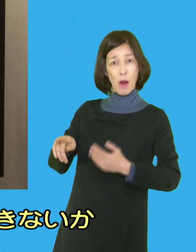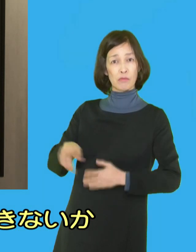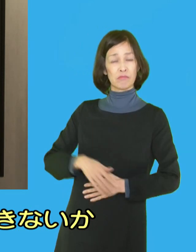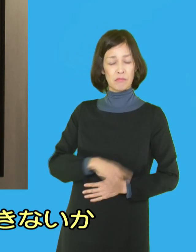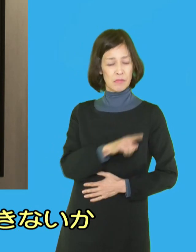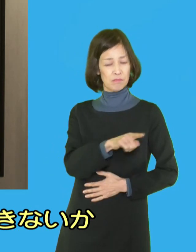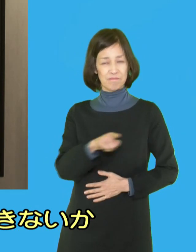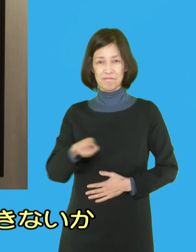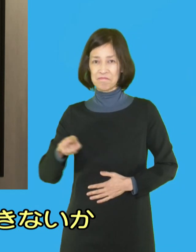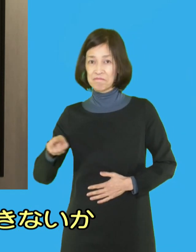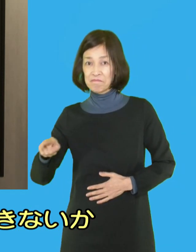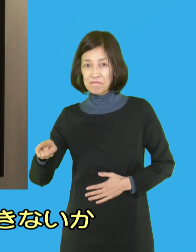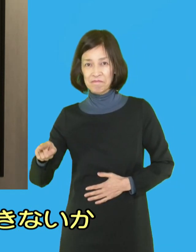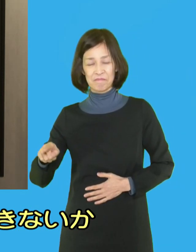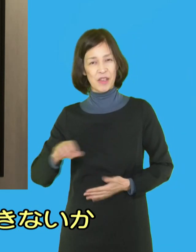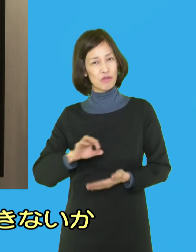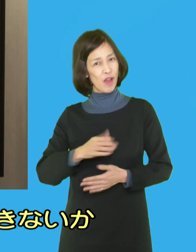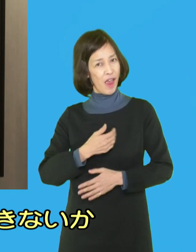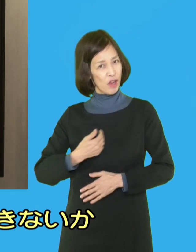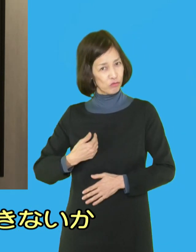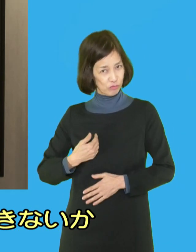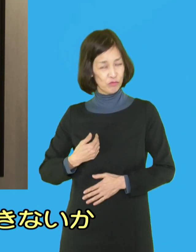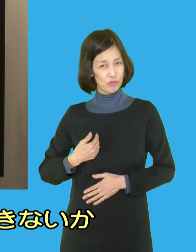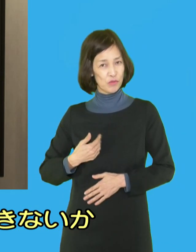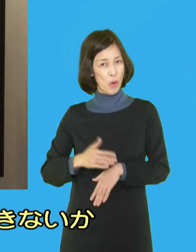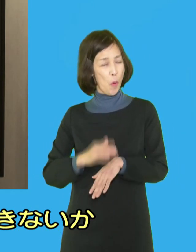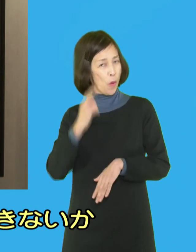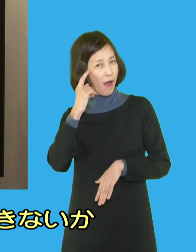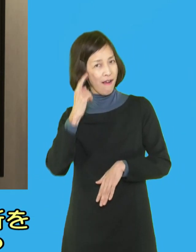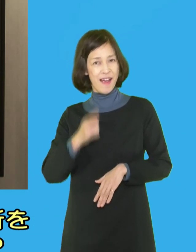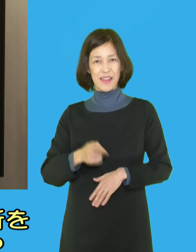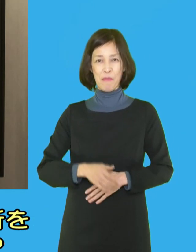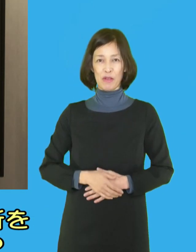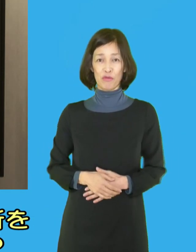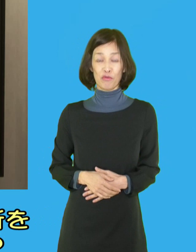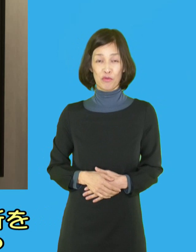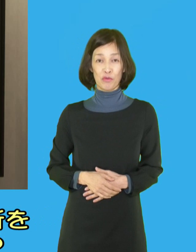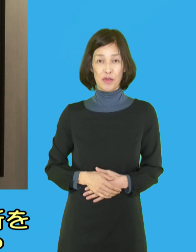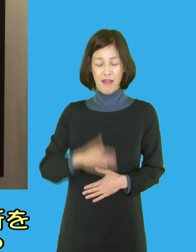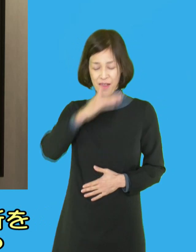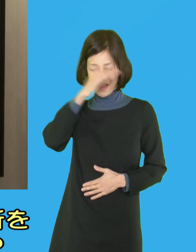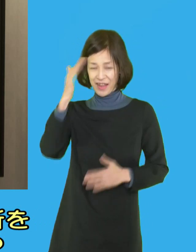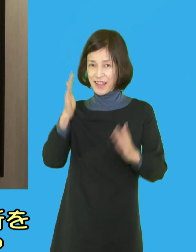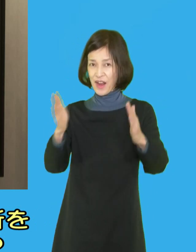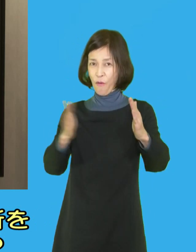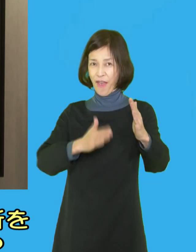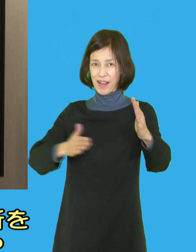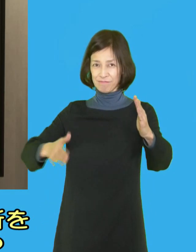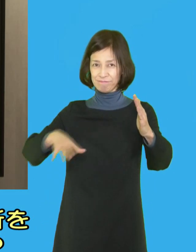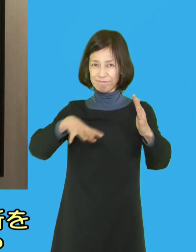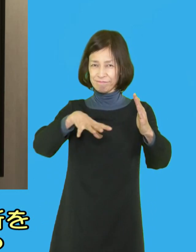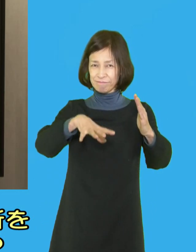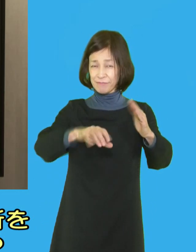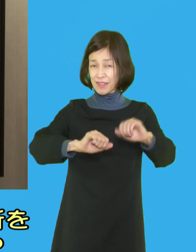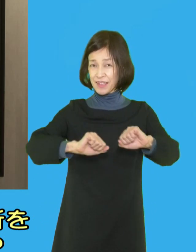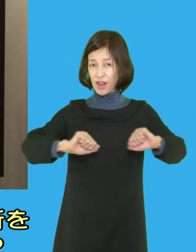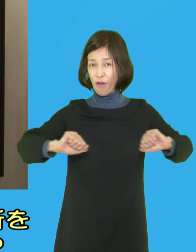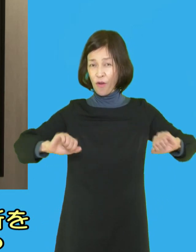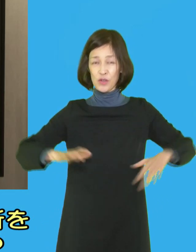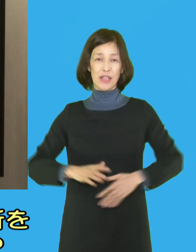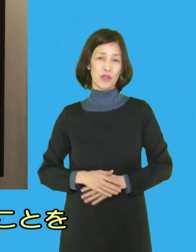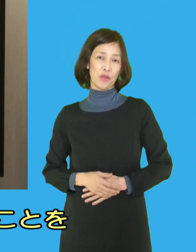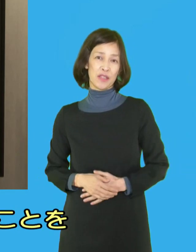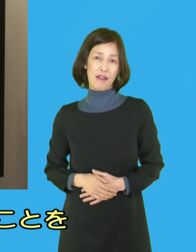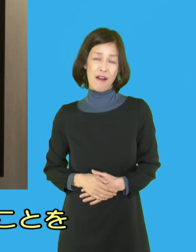活用できないかということも考えておりまして、この大仙公園という場所をですね、もう全体を活用しなが